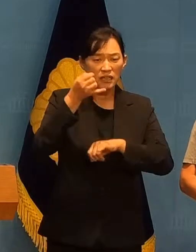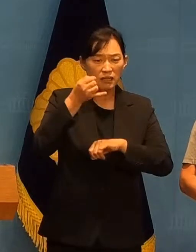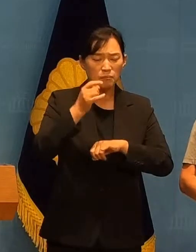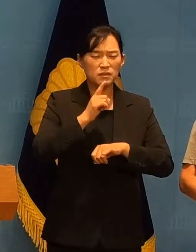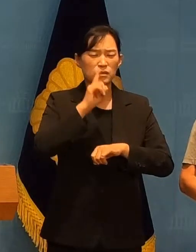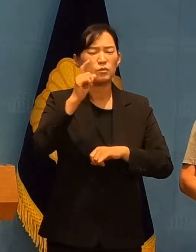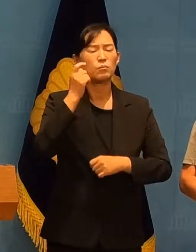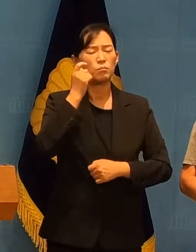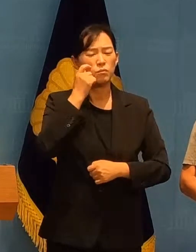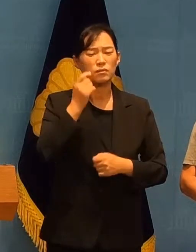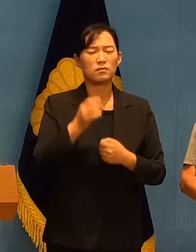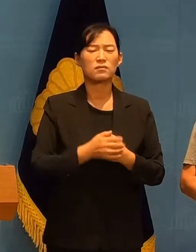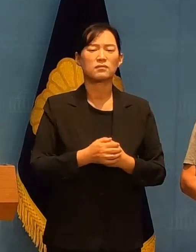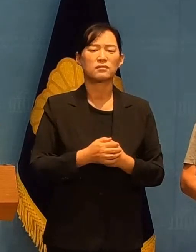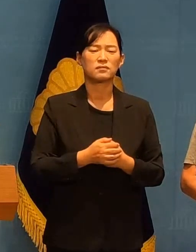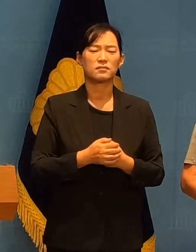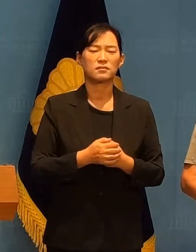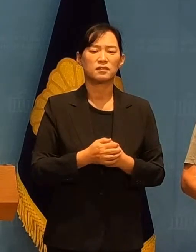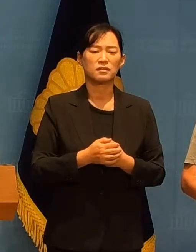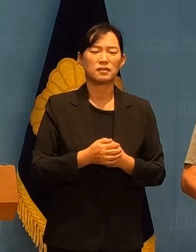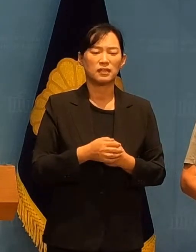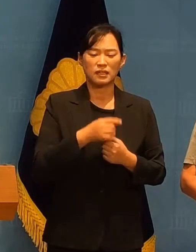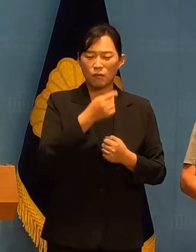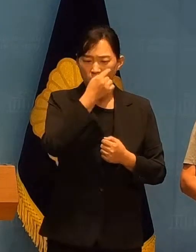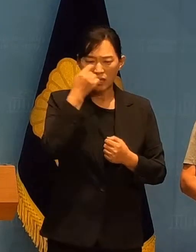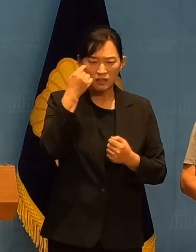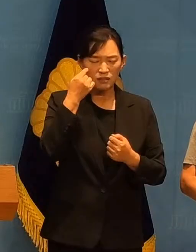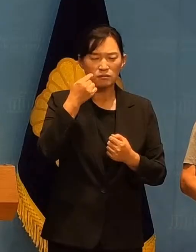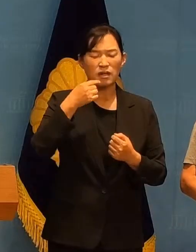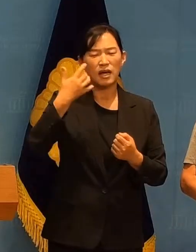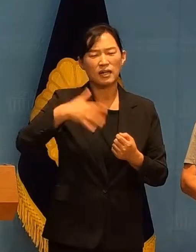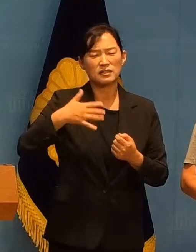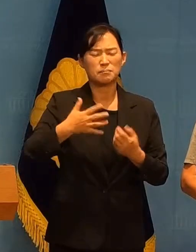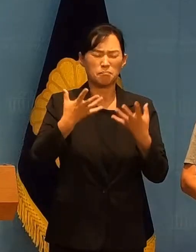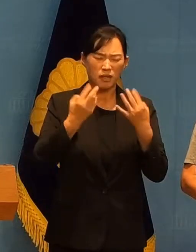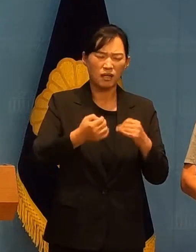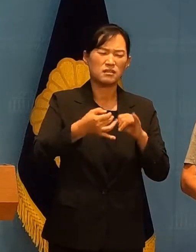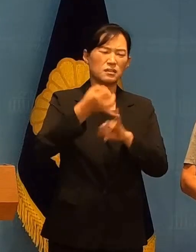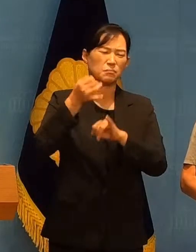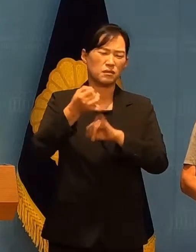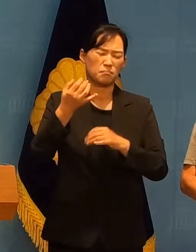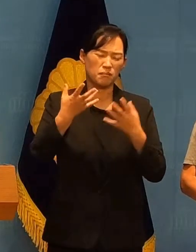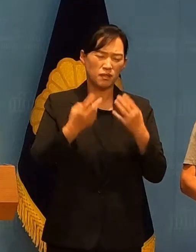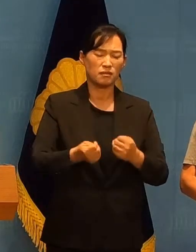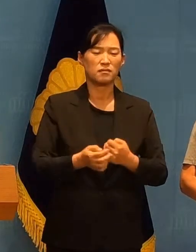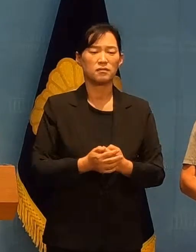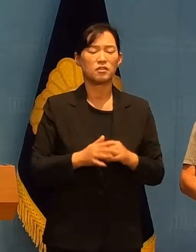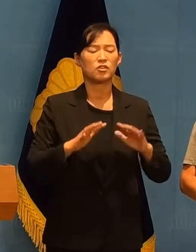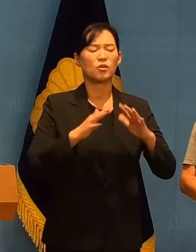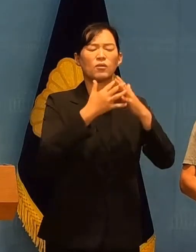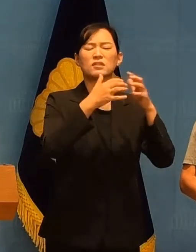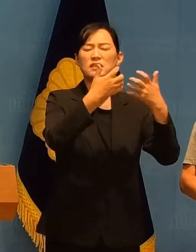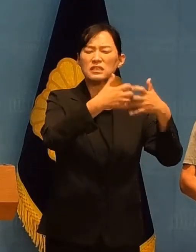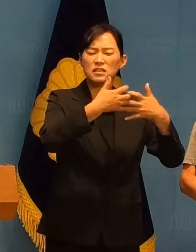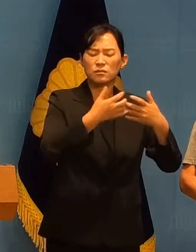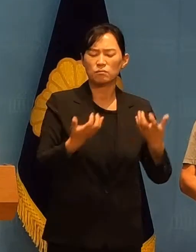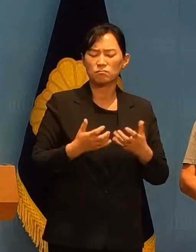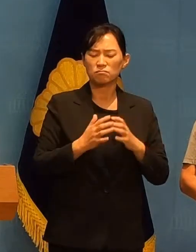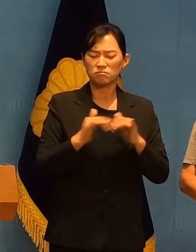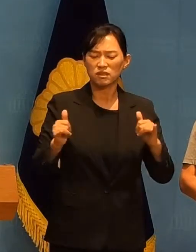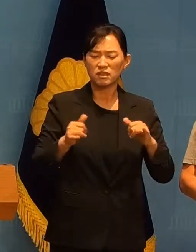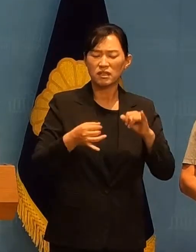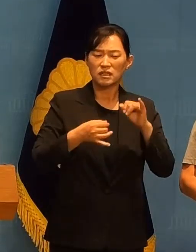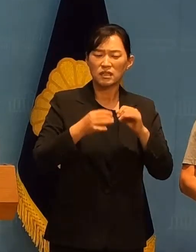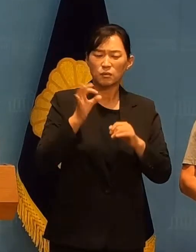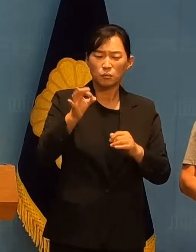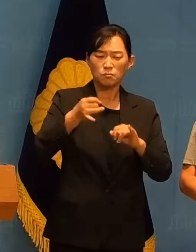못하고 직계조차도 되지 않는 체불이 상당히 많다는 것입니다. 건설기계 노동자 체불의 근본